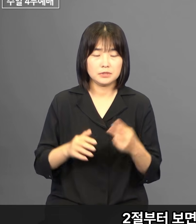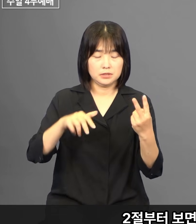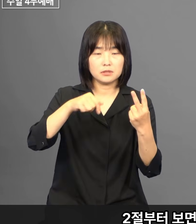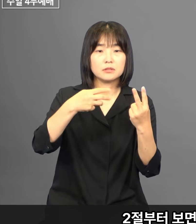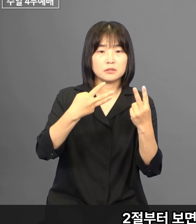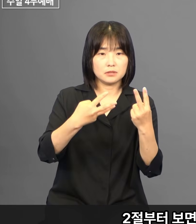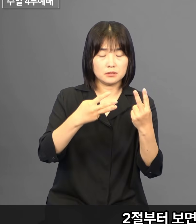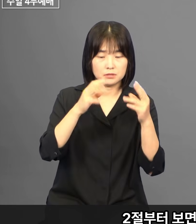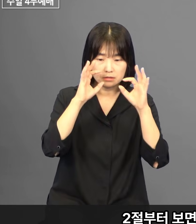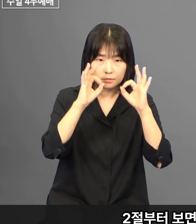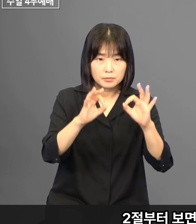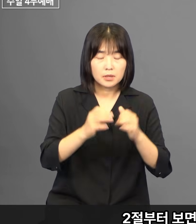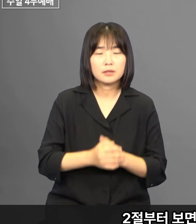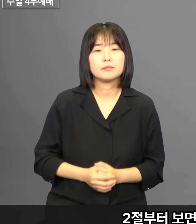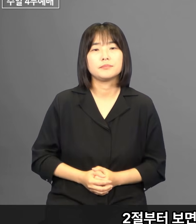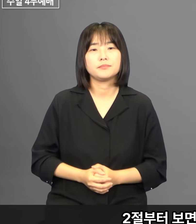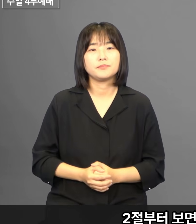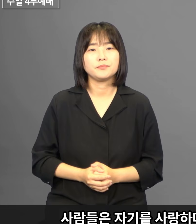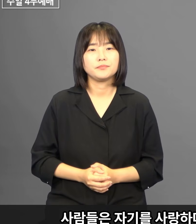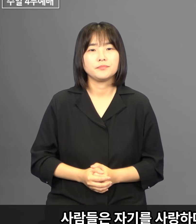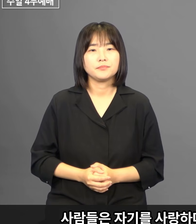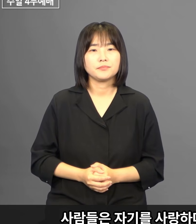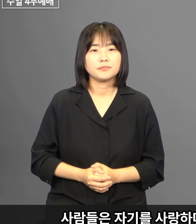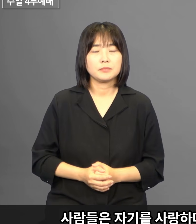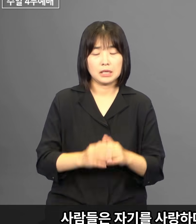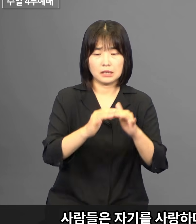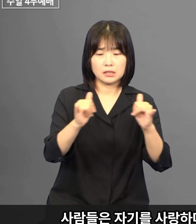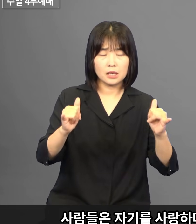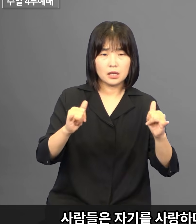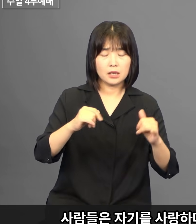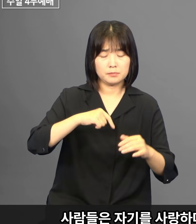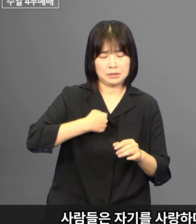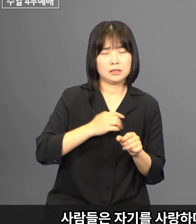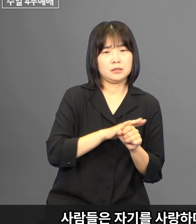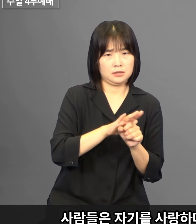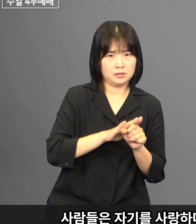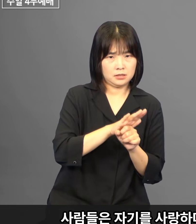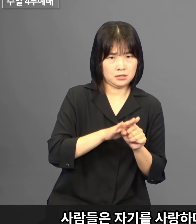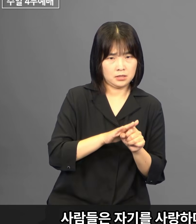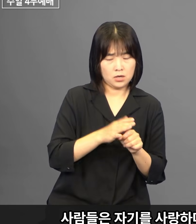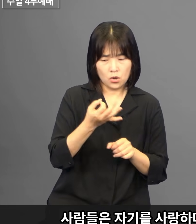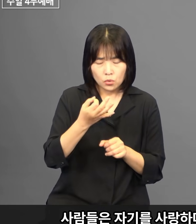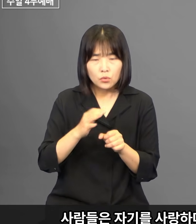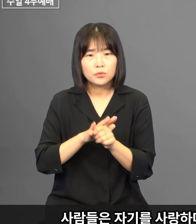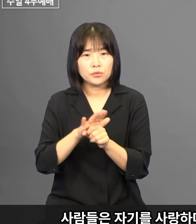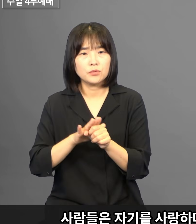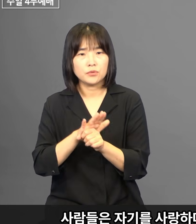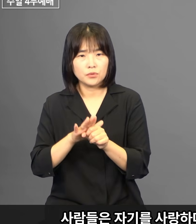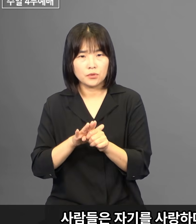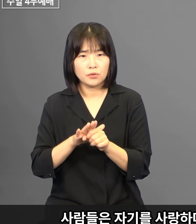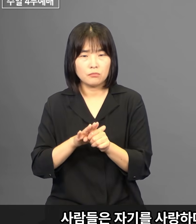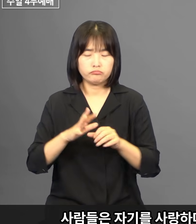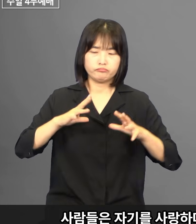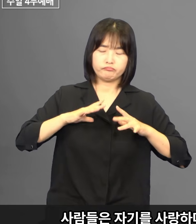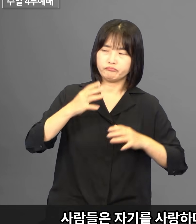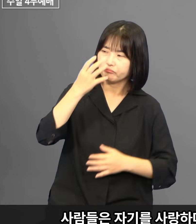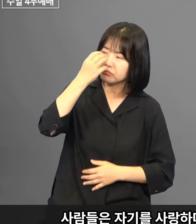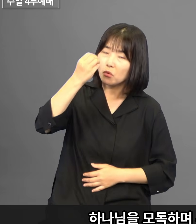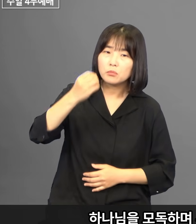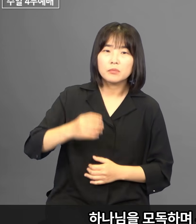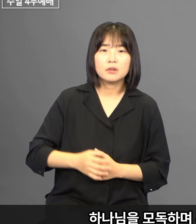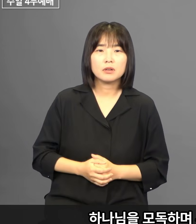2절부터 보면 사도 바울이 말합니다. 사람들은 자기를 사랑하며 돈을 사랑하며 뽐내며